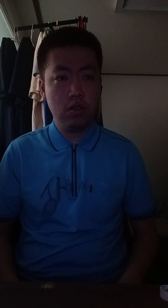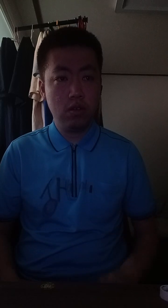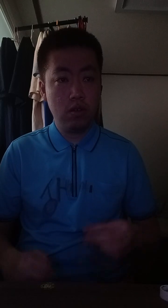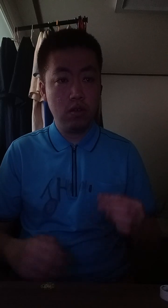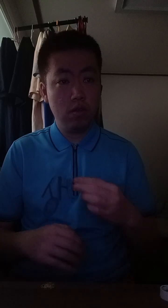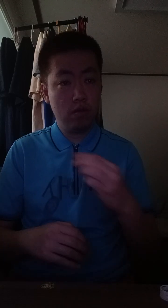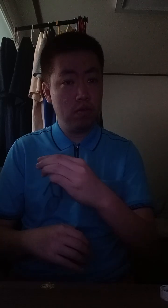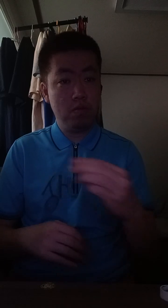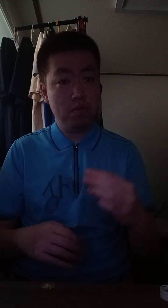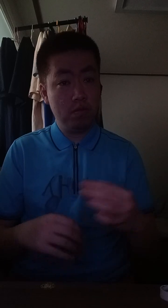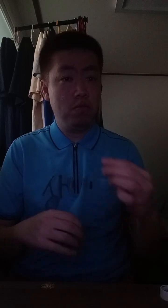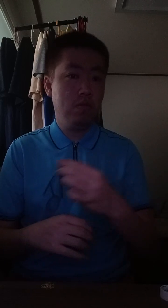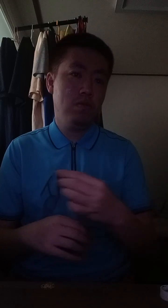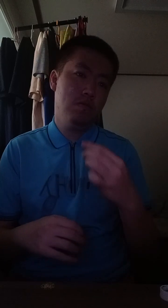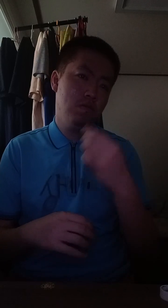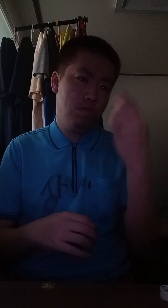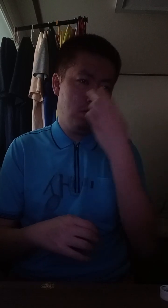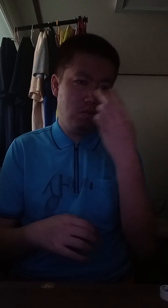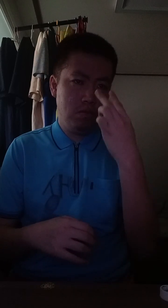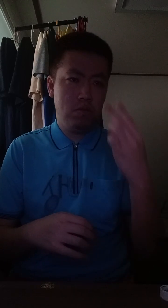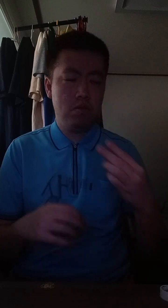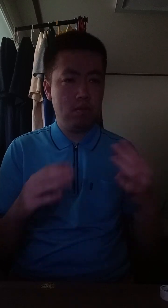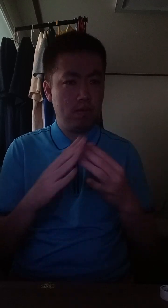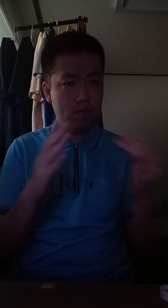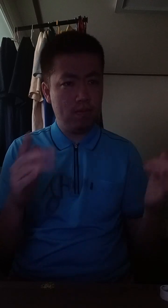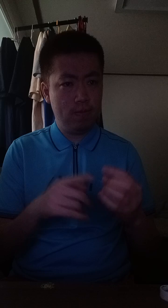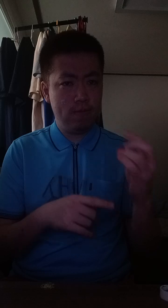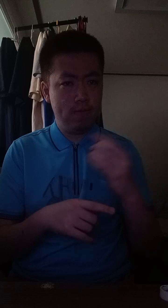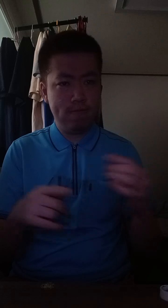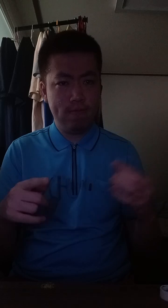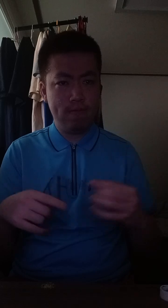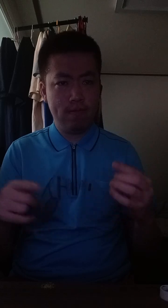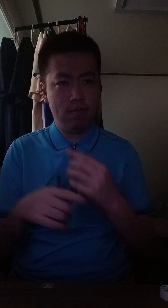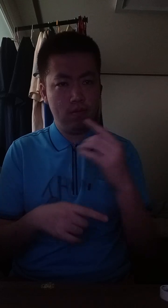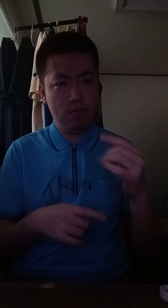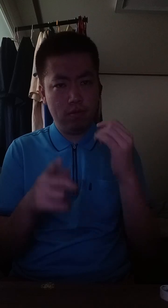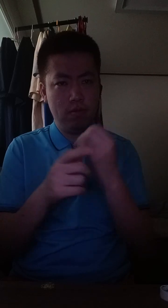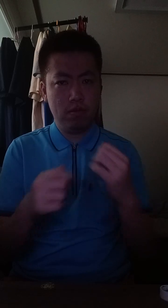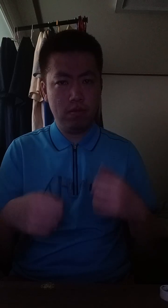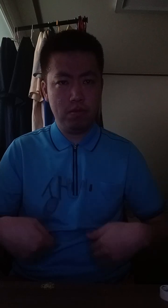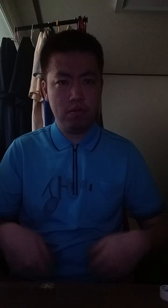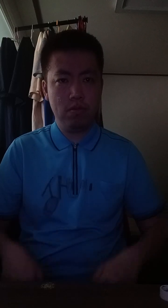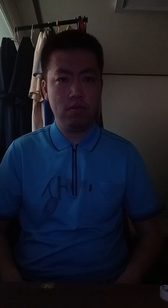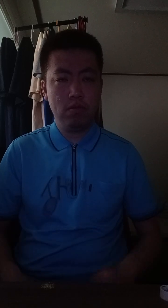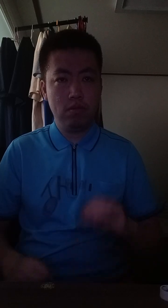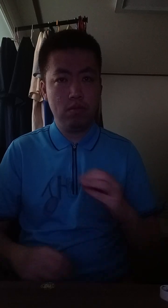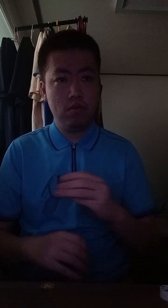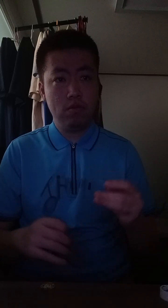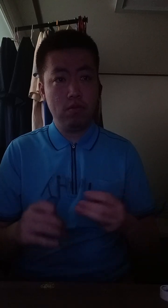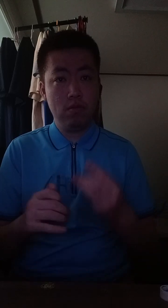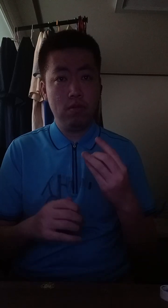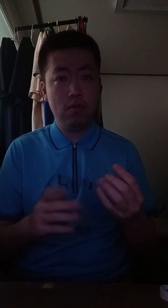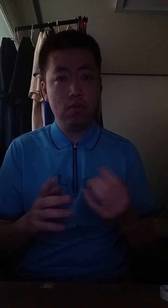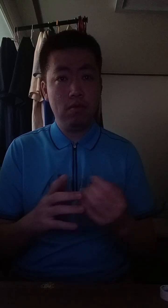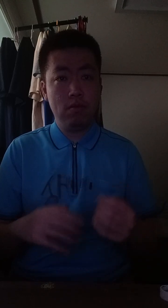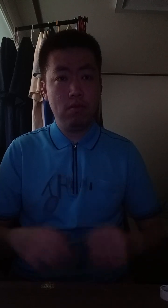대해서 방범진단을 실시를 했습니다. 앞으로 이런 일 없도록 경계를 강화하도록 통보 조치를 했고, A씨는